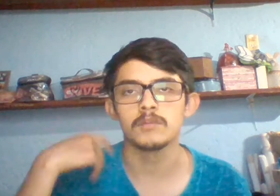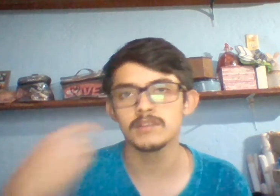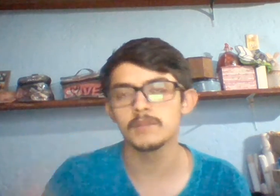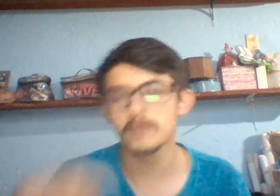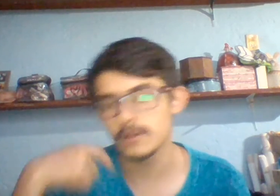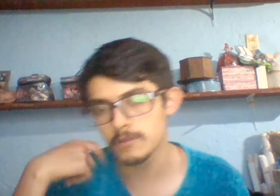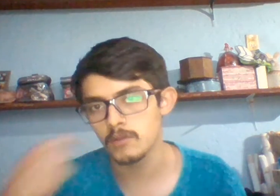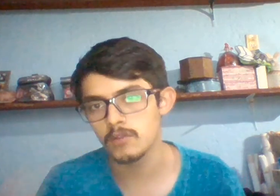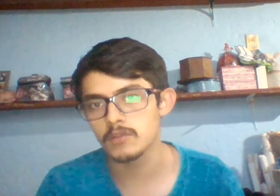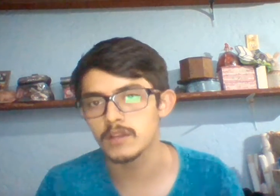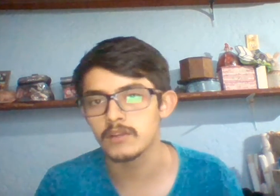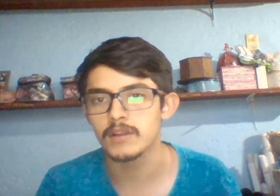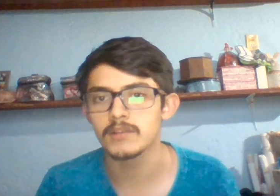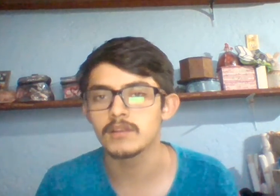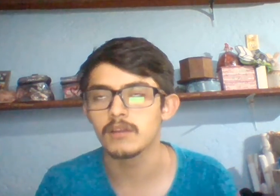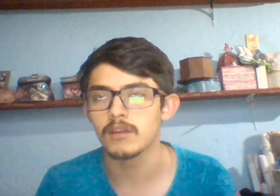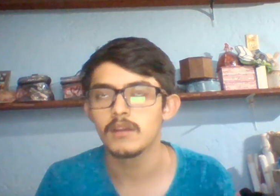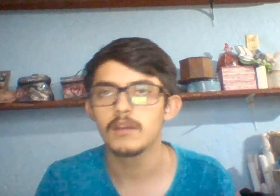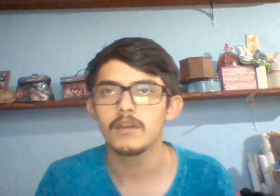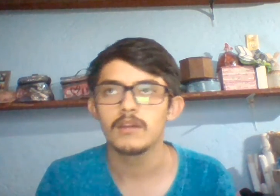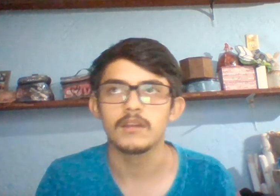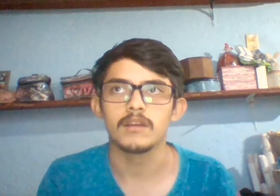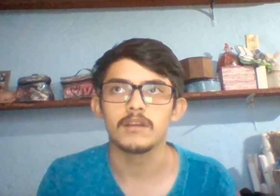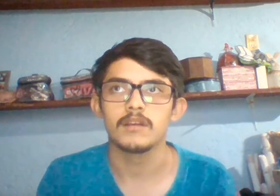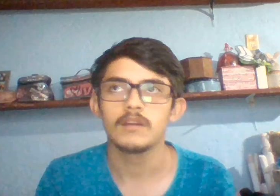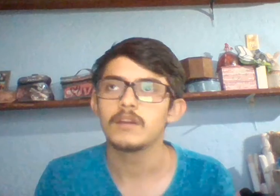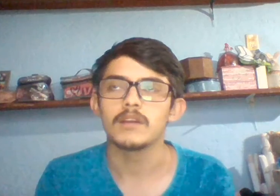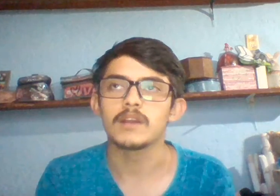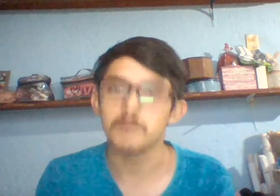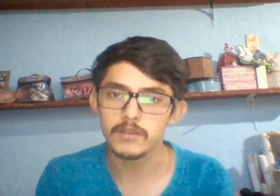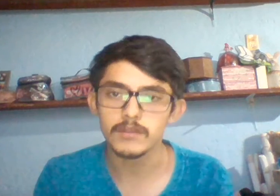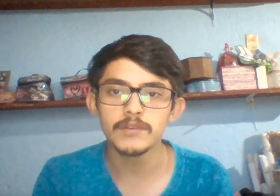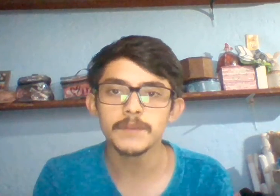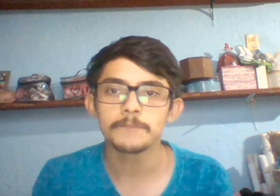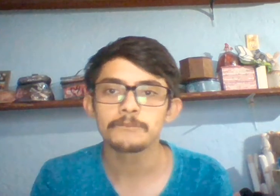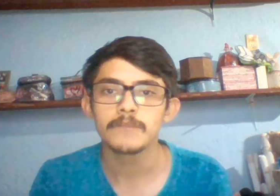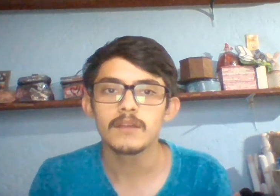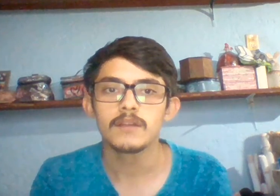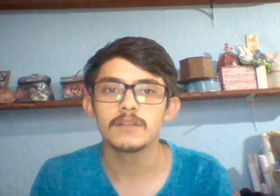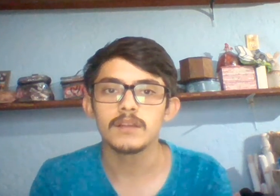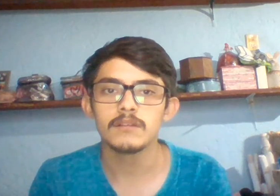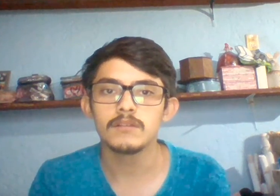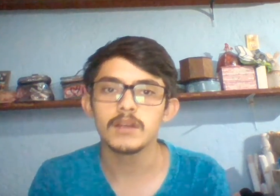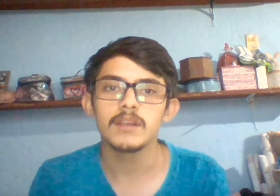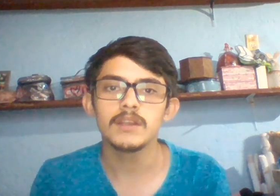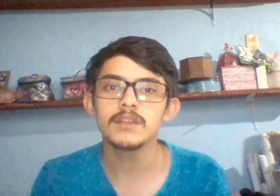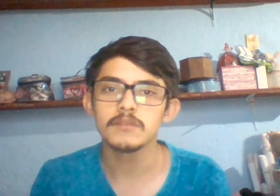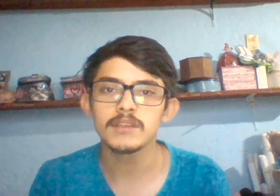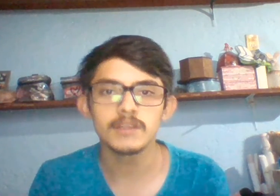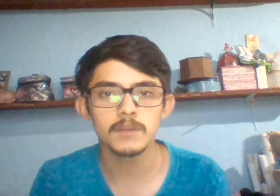sistema inglés vamos a utilizar eh, caballos de fuerza y tiene una cierta velocidad